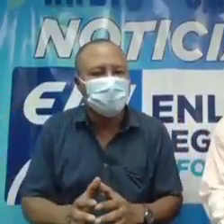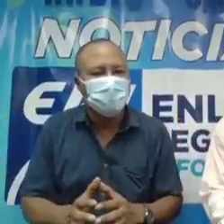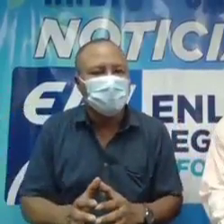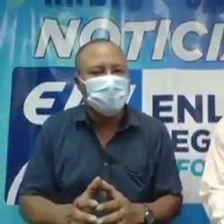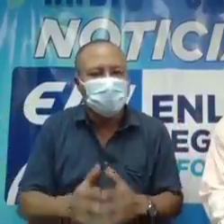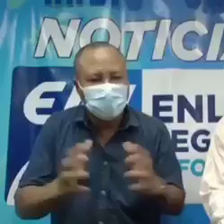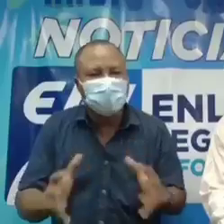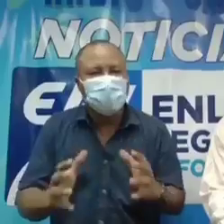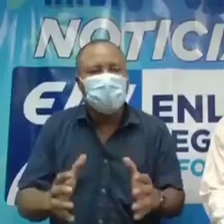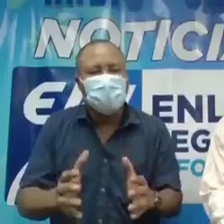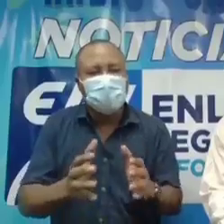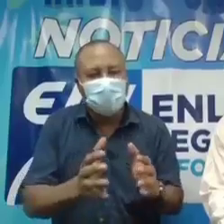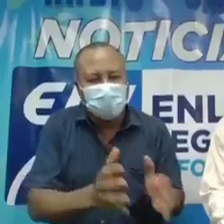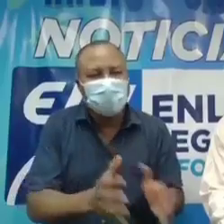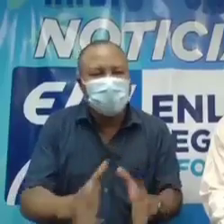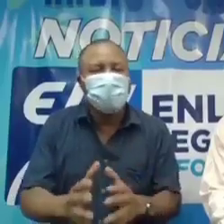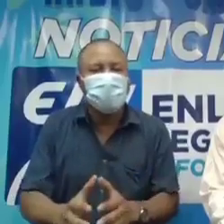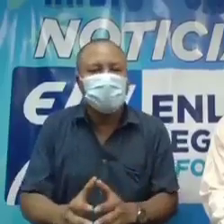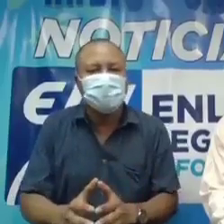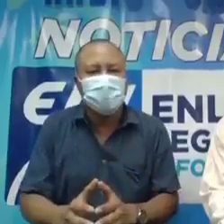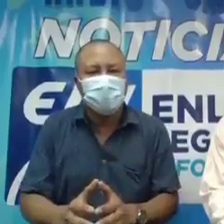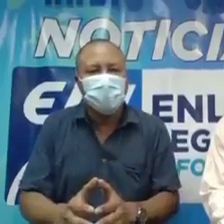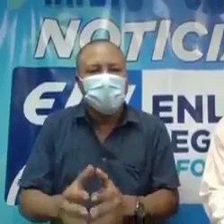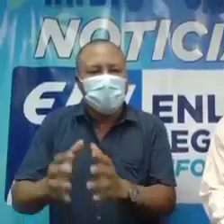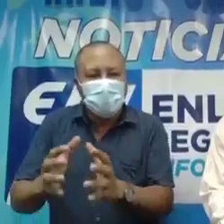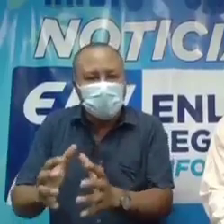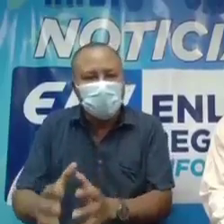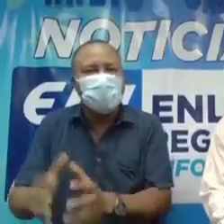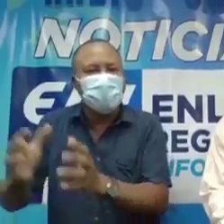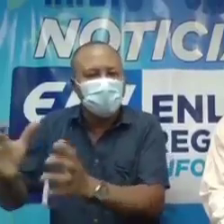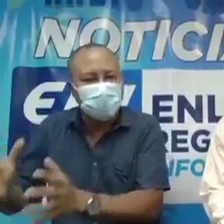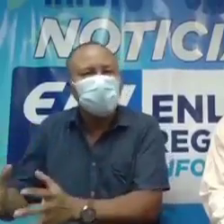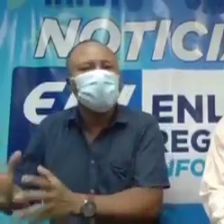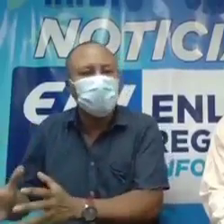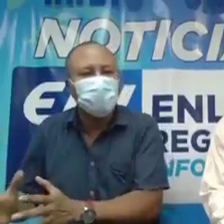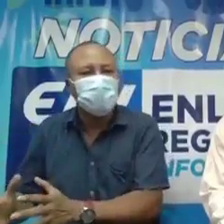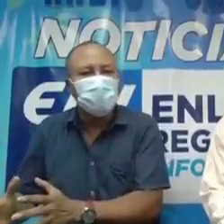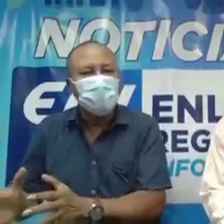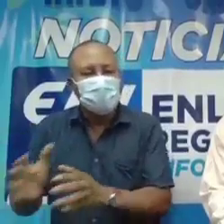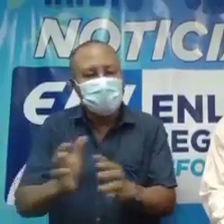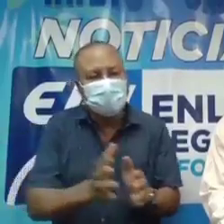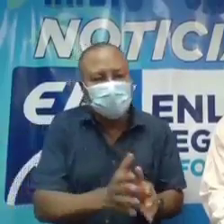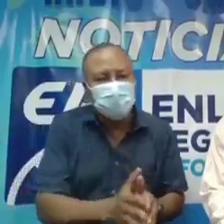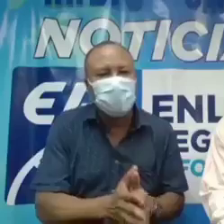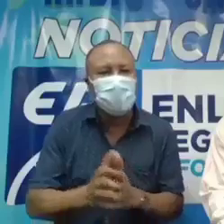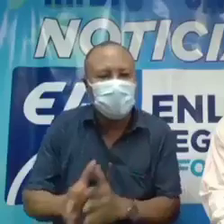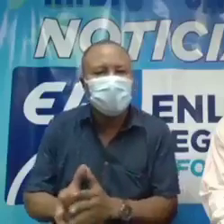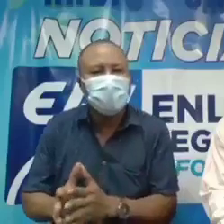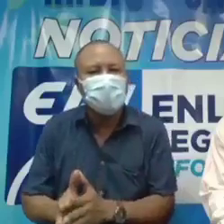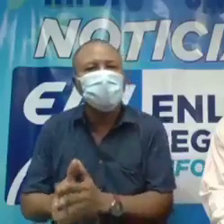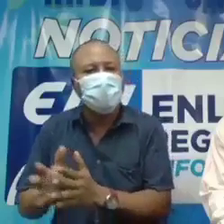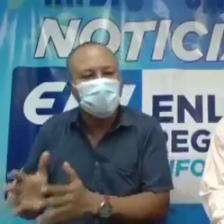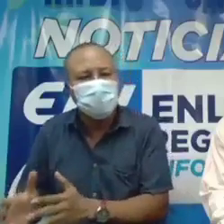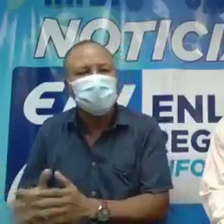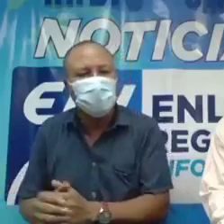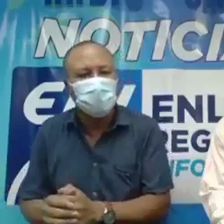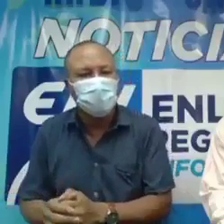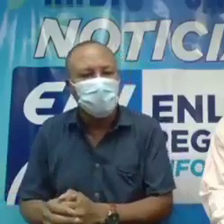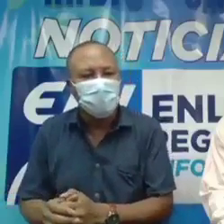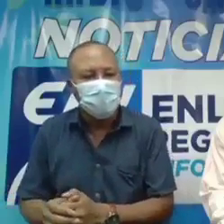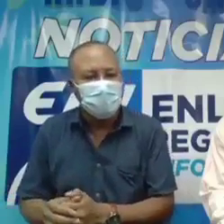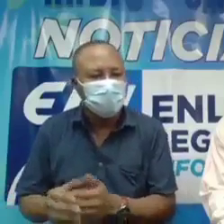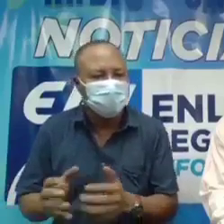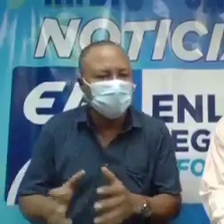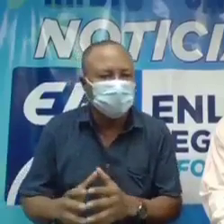concejales, ¿verdad? Para legislar y fiscalizar, y el órgano ejecutivo, y también la ley en sus